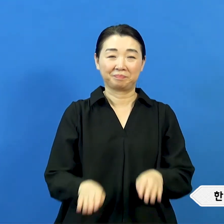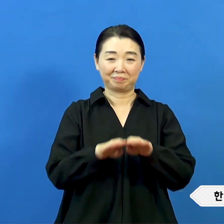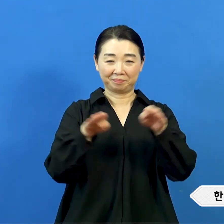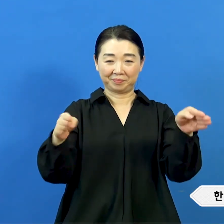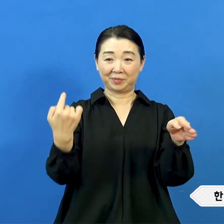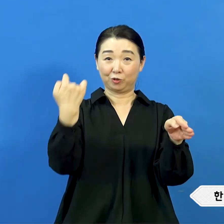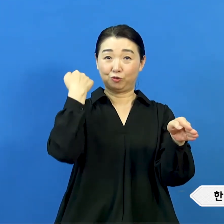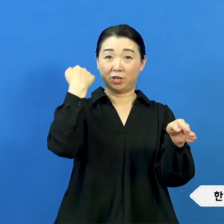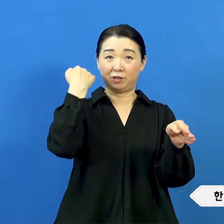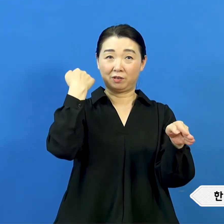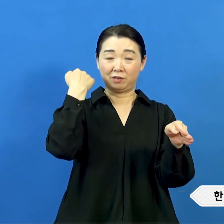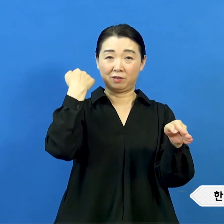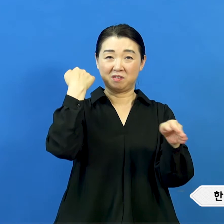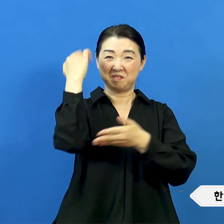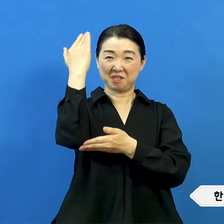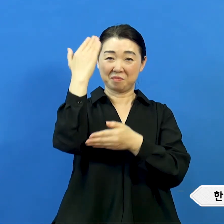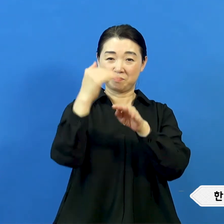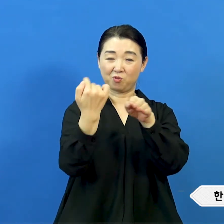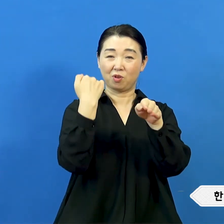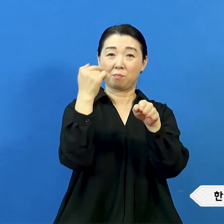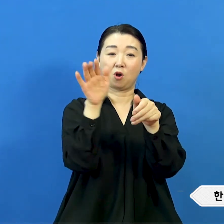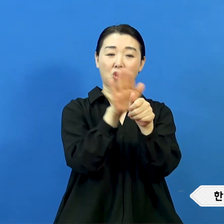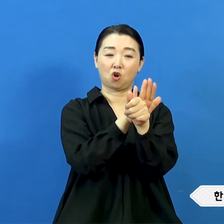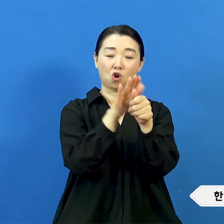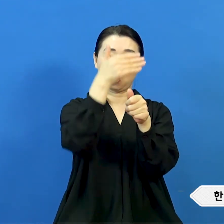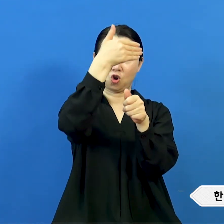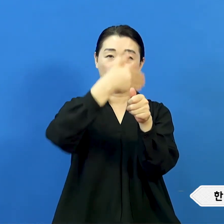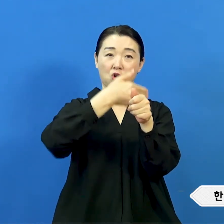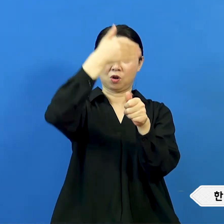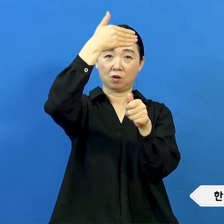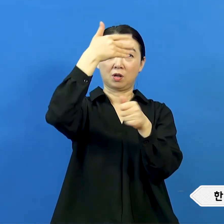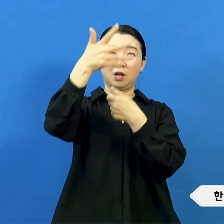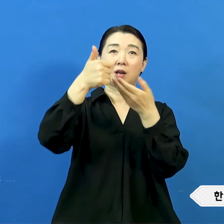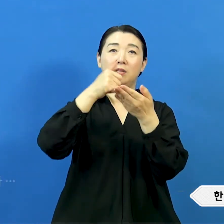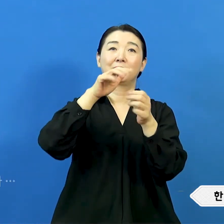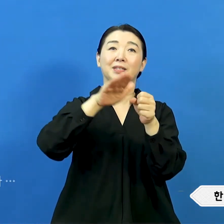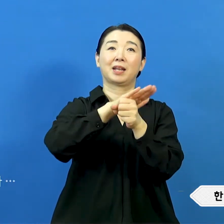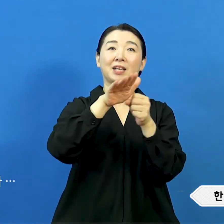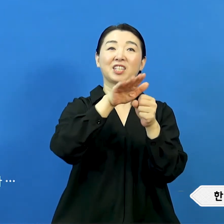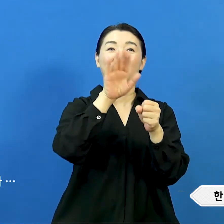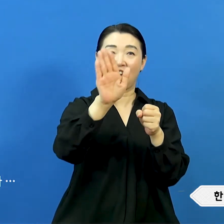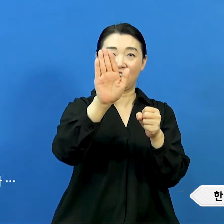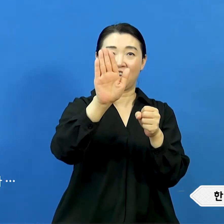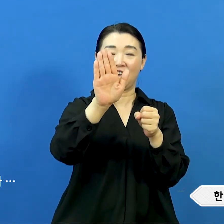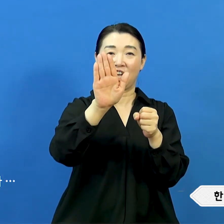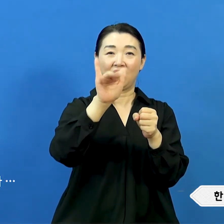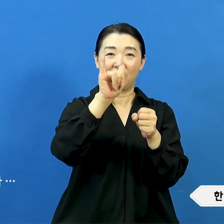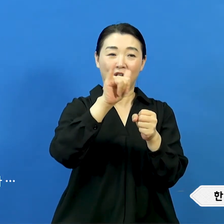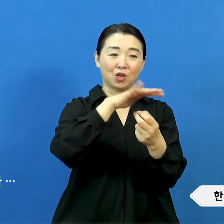뒤에 여기 벽에 하나님은 사랑이시라,